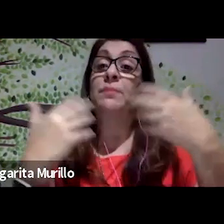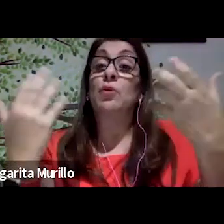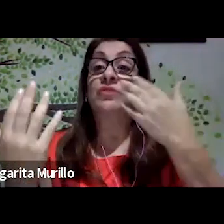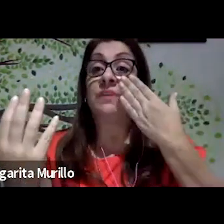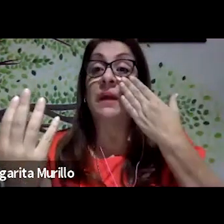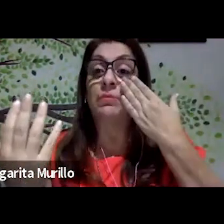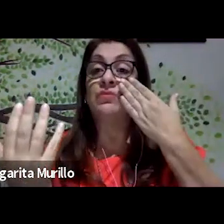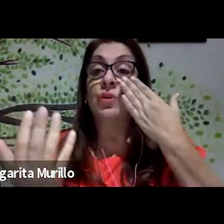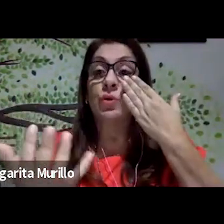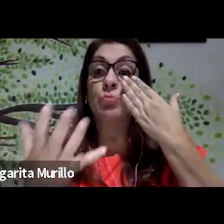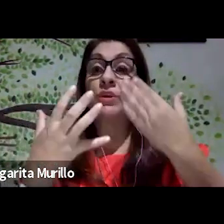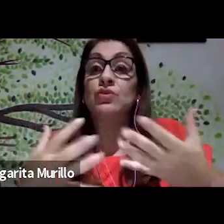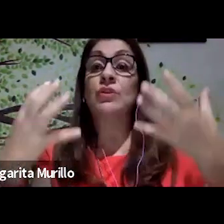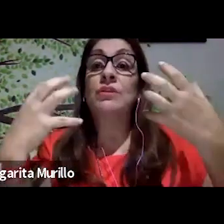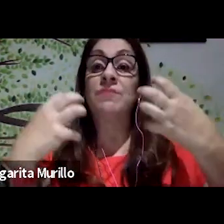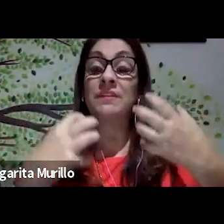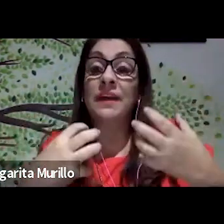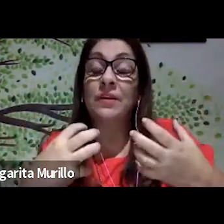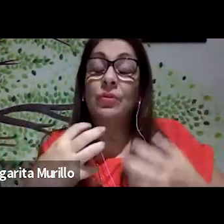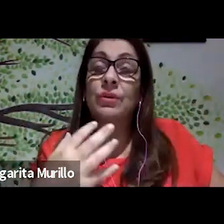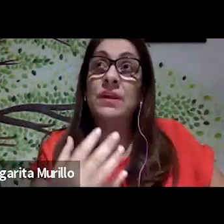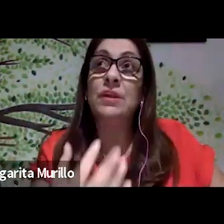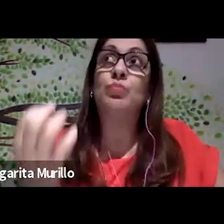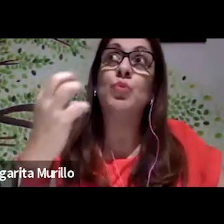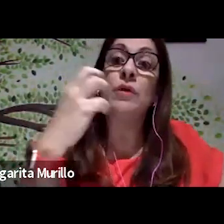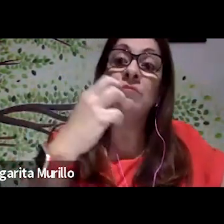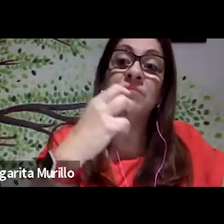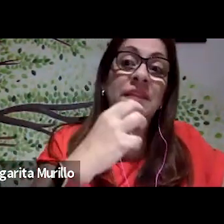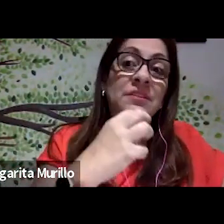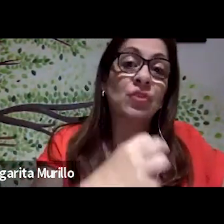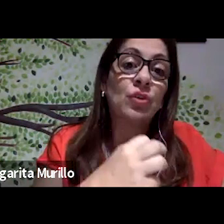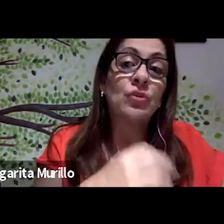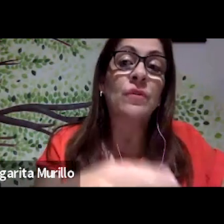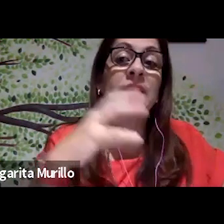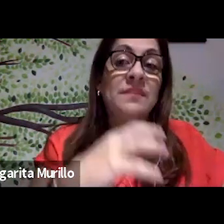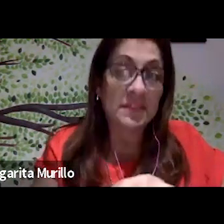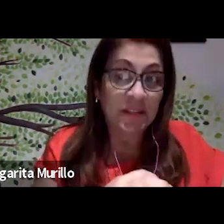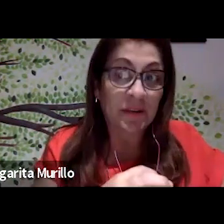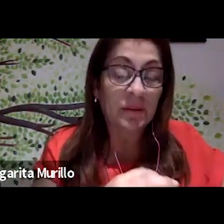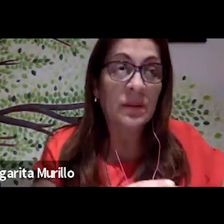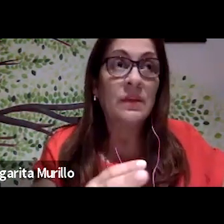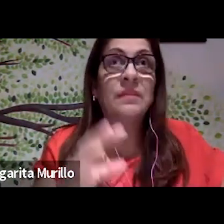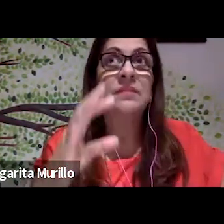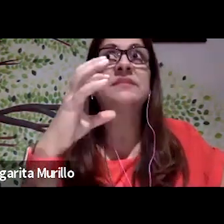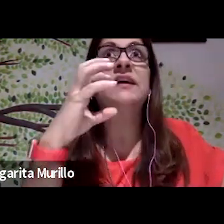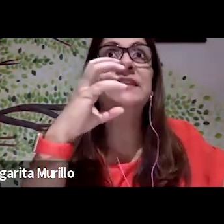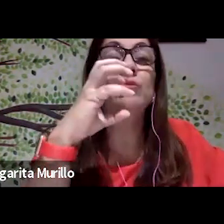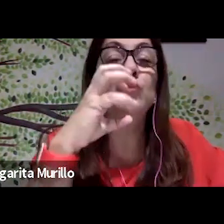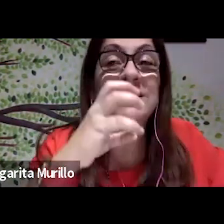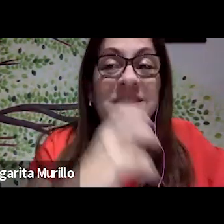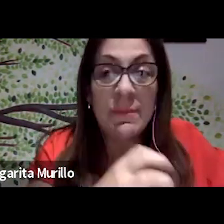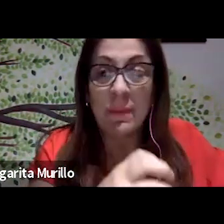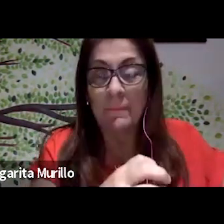siempre lo justificamos porque yo tengo que enfrentarlo y lo puedo enfrentar solo desde el ser Desde